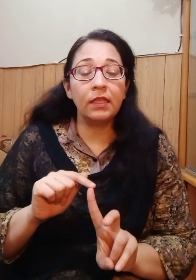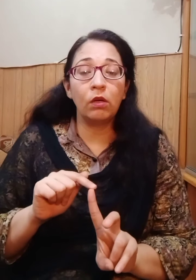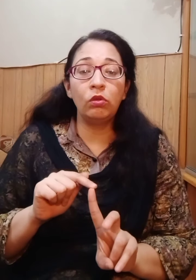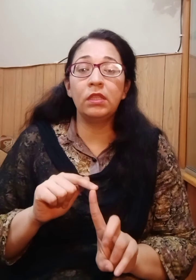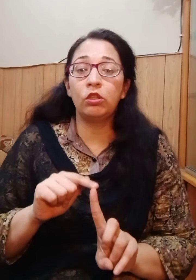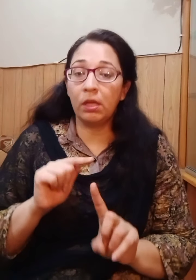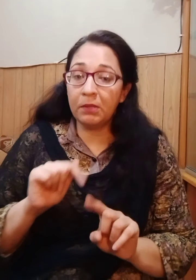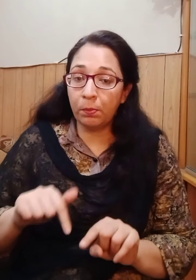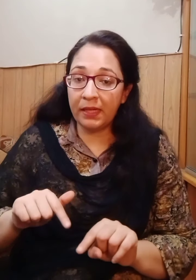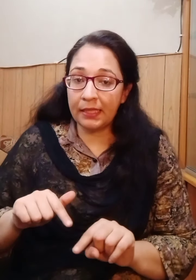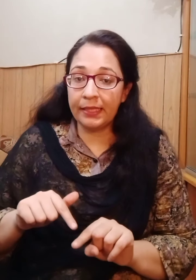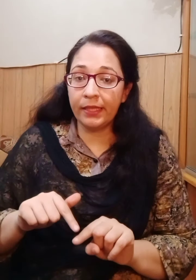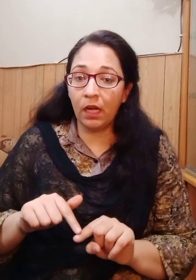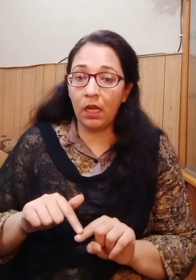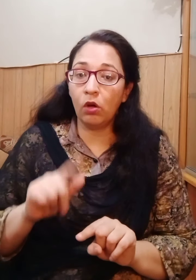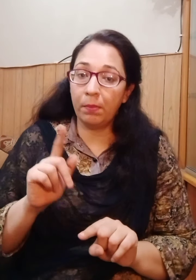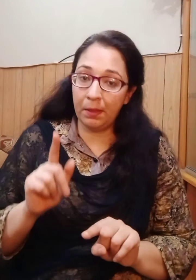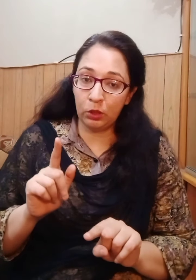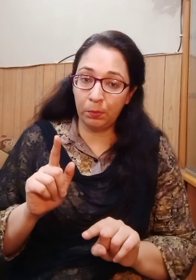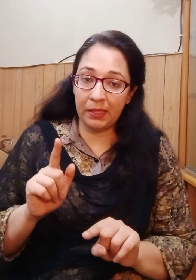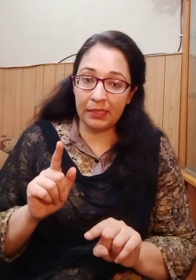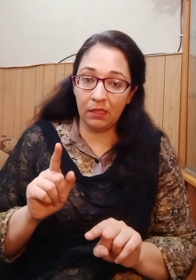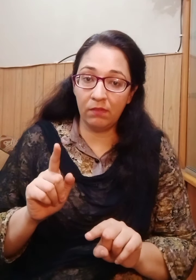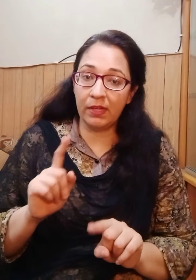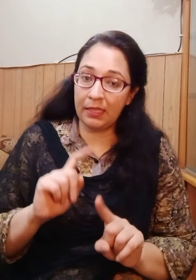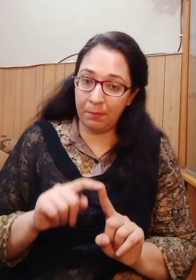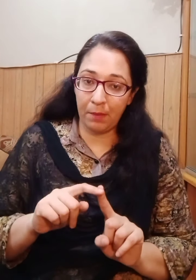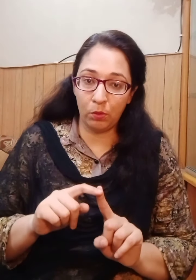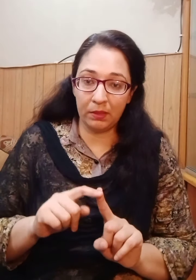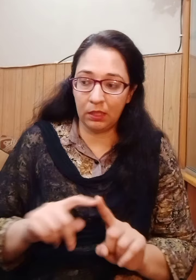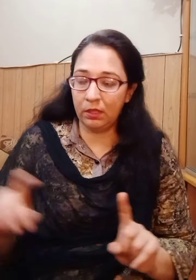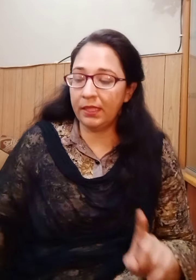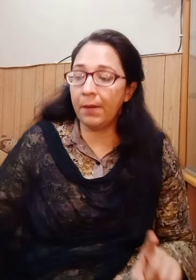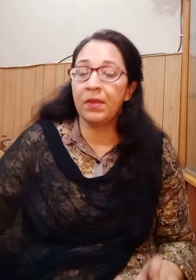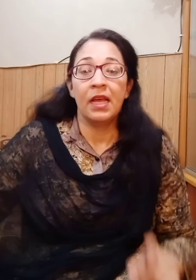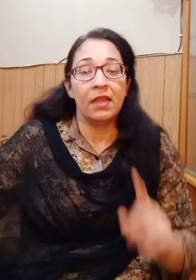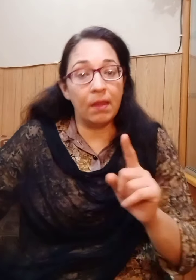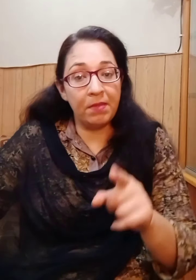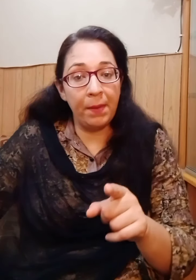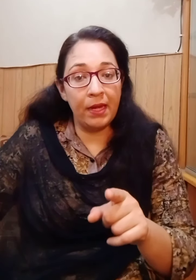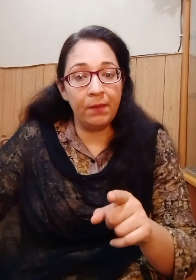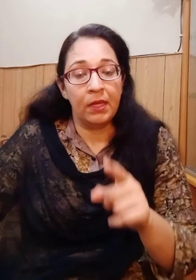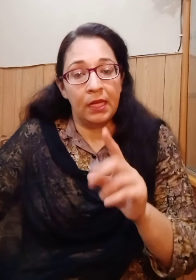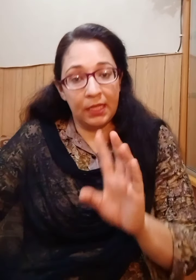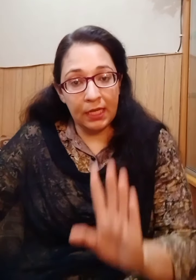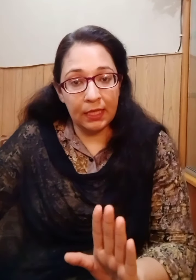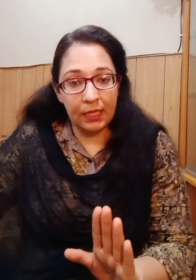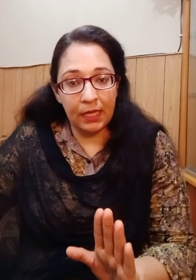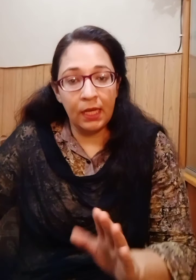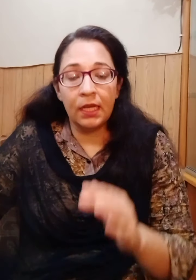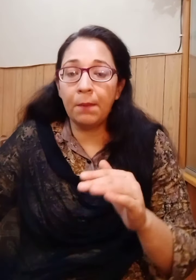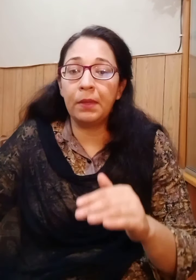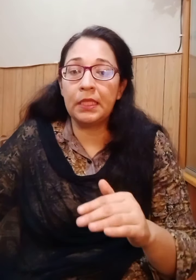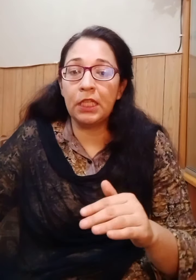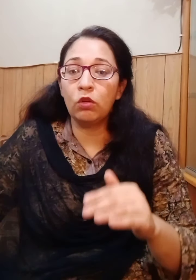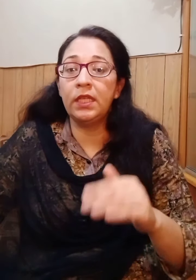छोटे बच्चों और बड़े बच्चों को सबसे पहले यह कि बच्चे को